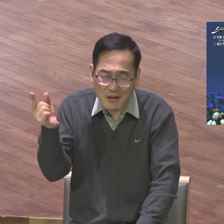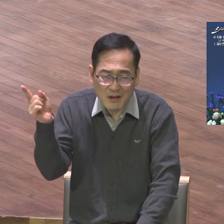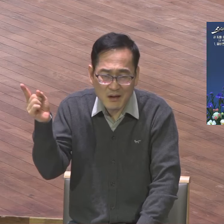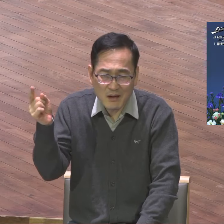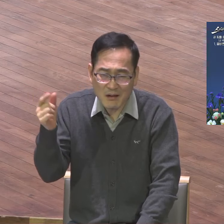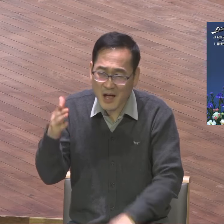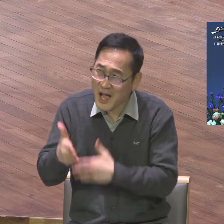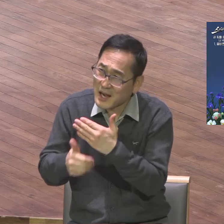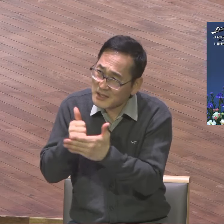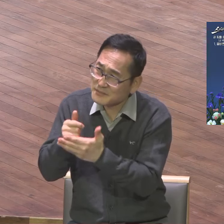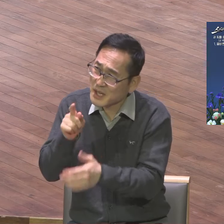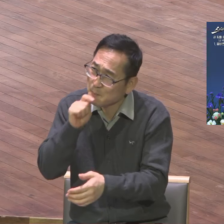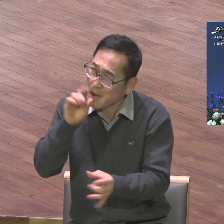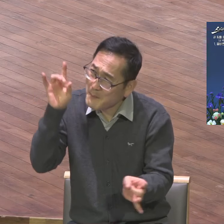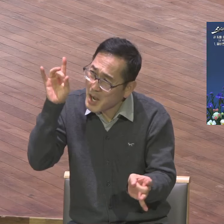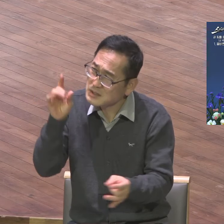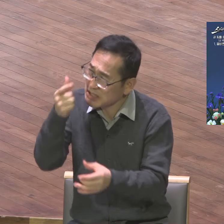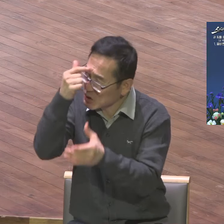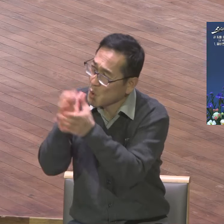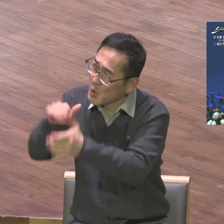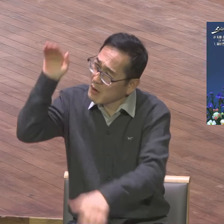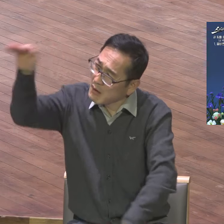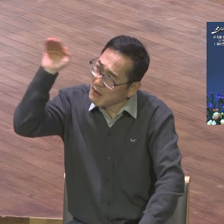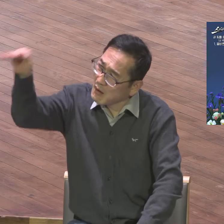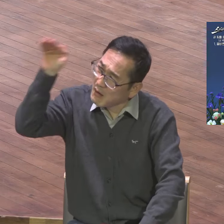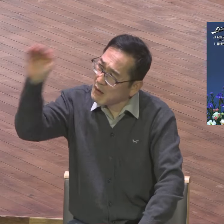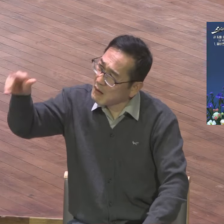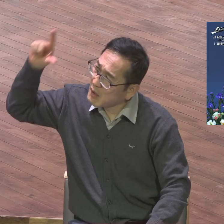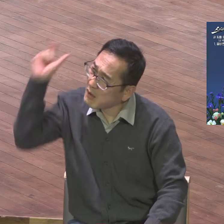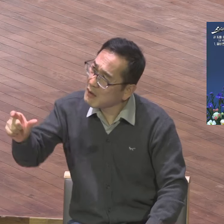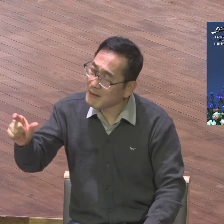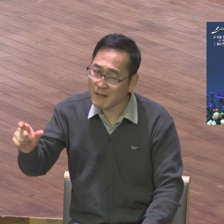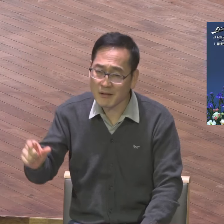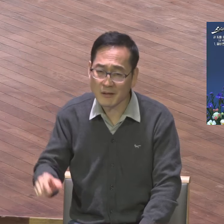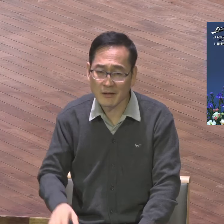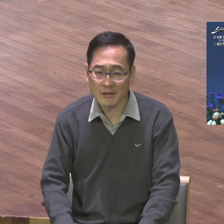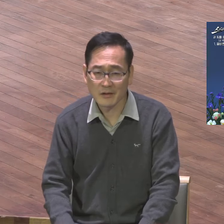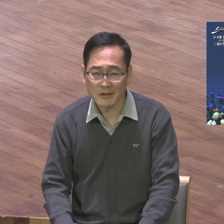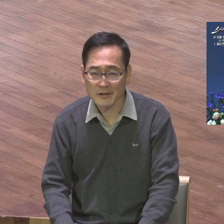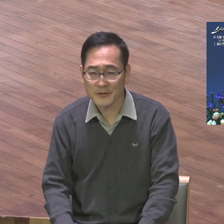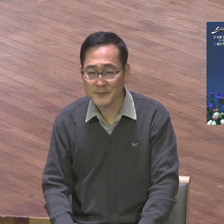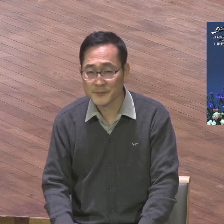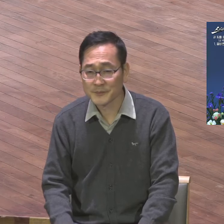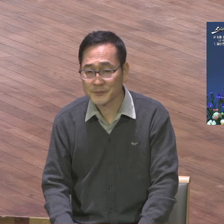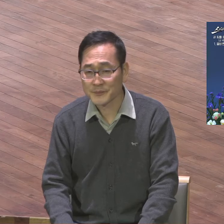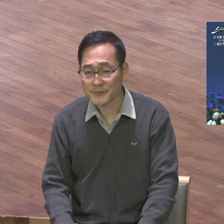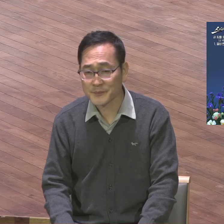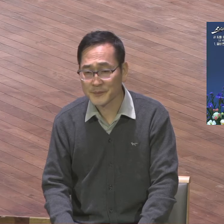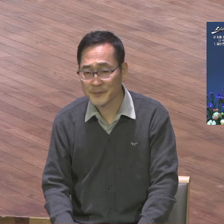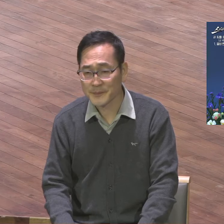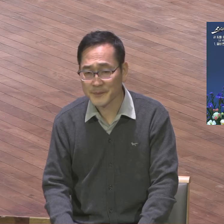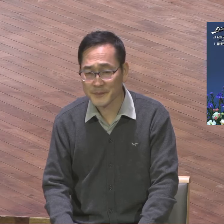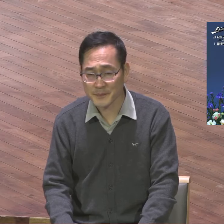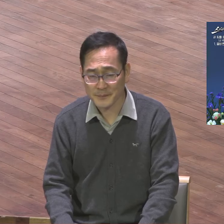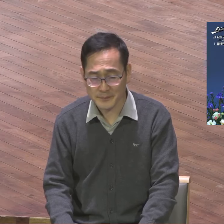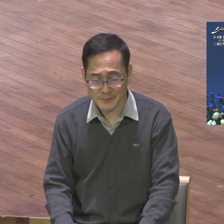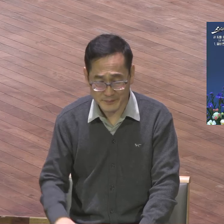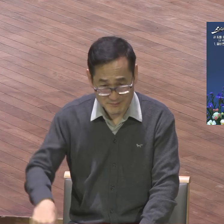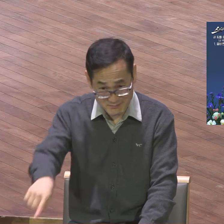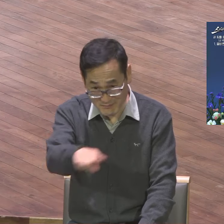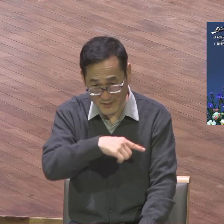하나님은 계속해서 침묵하고 계신다. 침묵하고 시간이 흐르면 흐를수록 이들에게 남은 것은